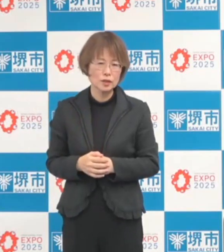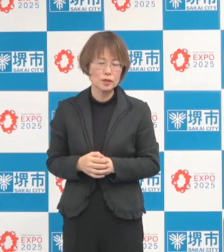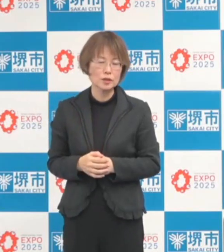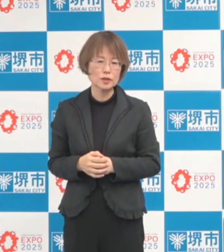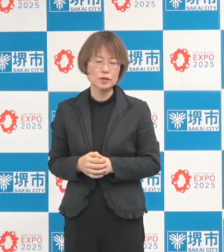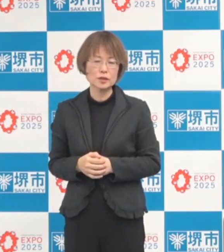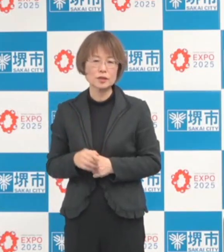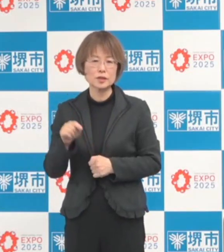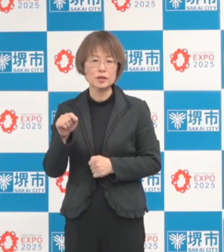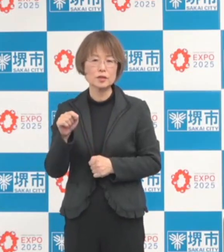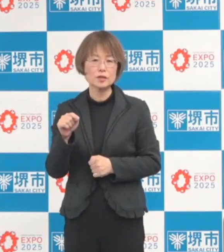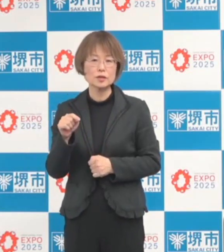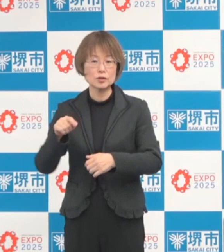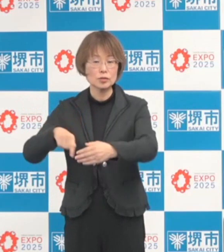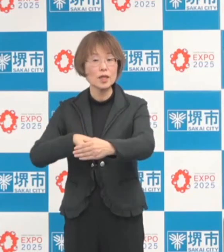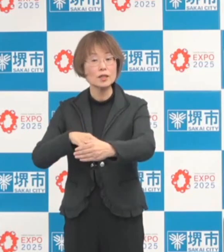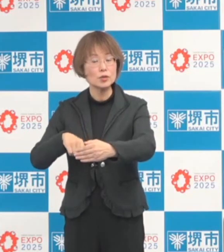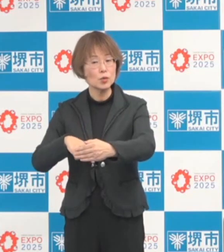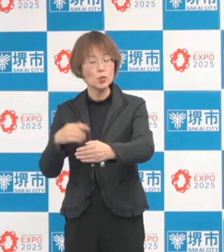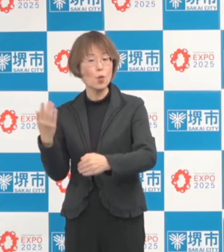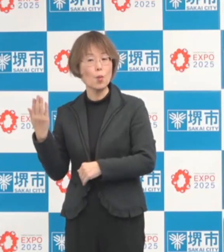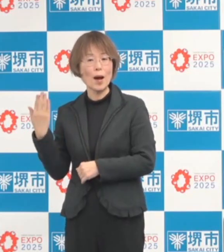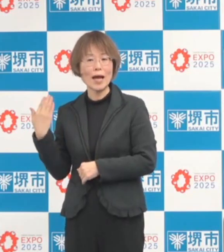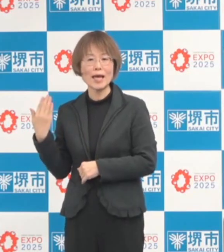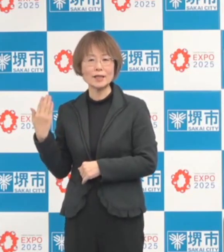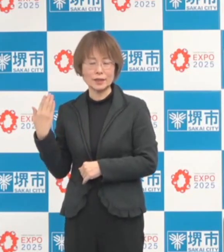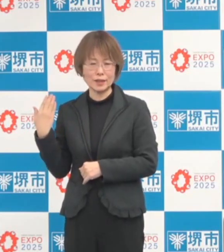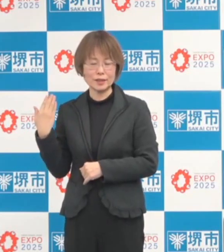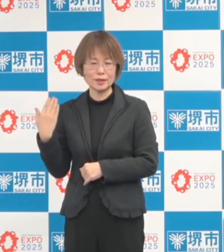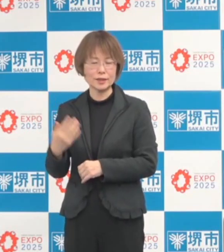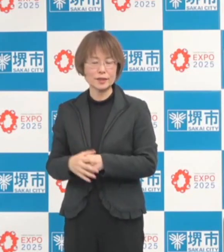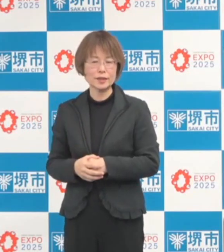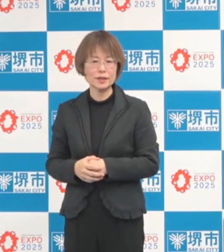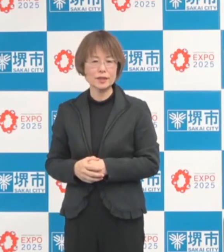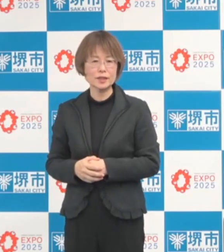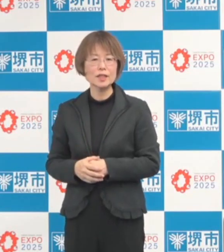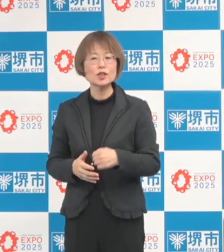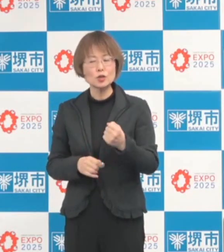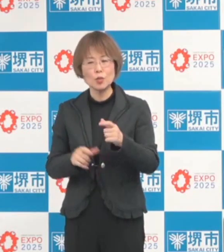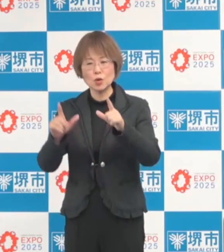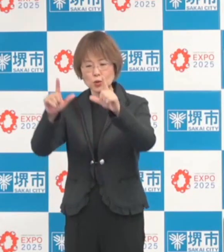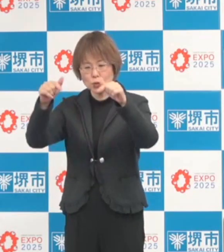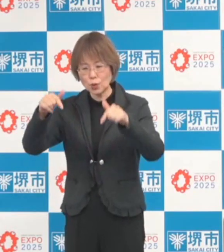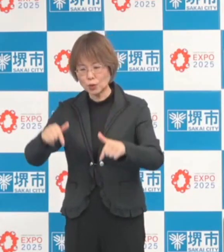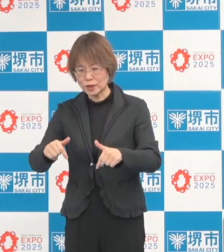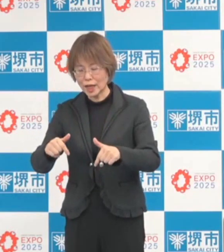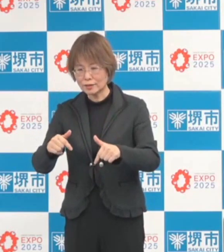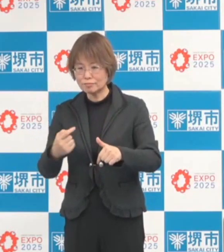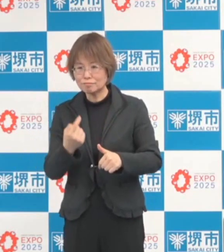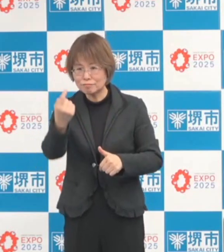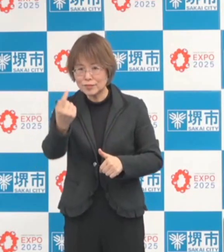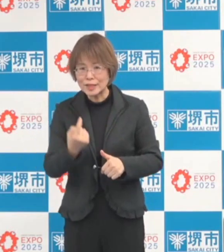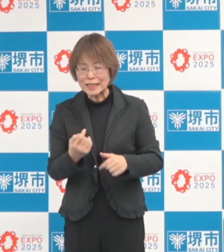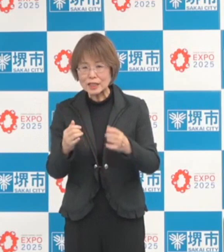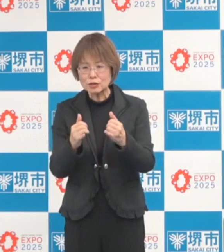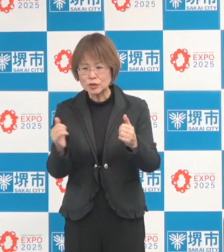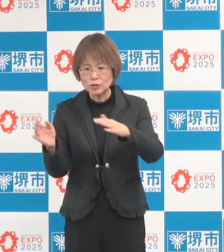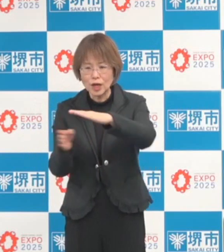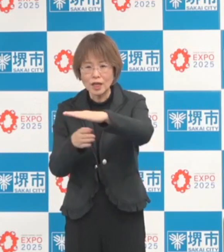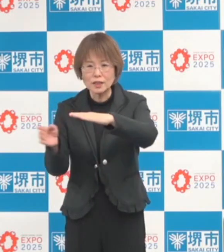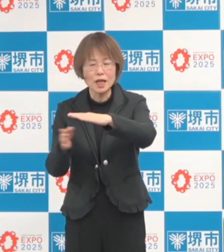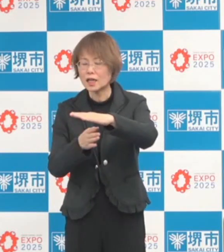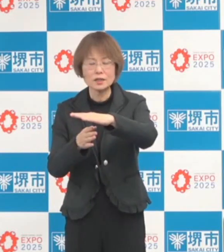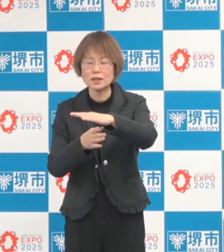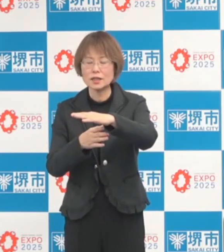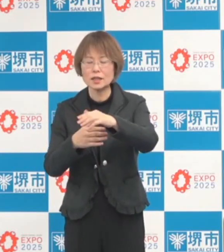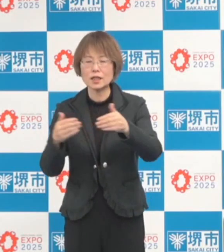が、ただその話の前にやはりそもそも東西を移動する人がいなければ、その後の交通機関もあり